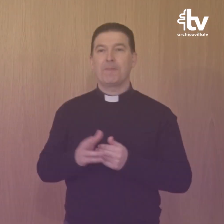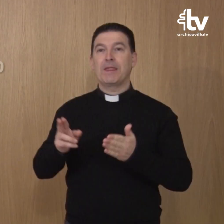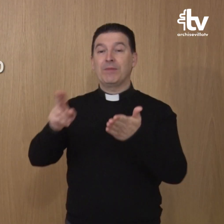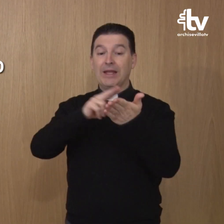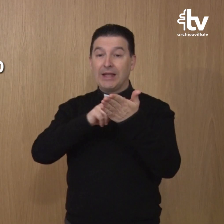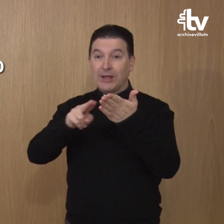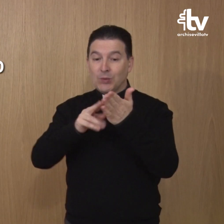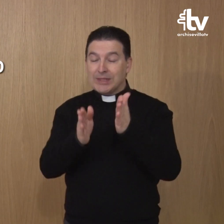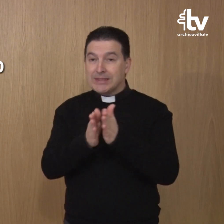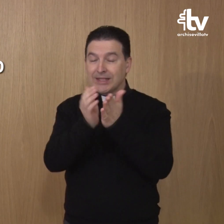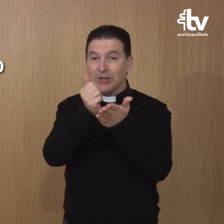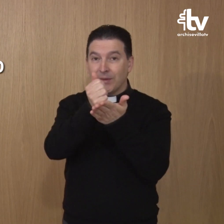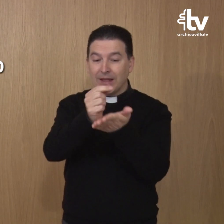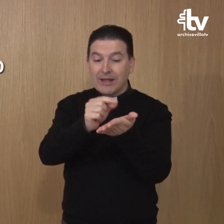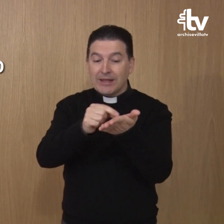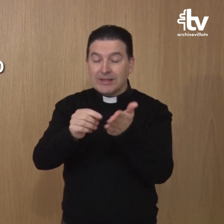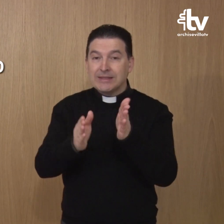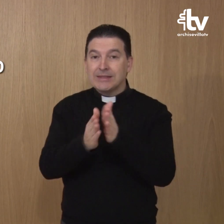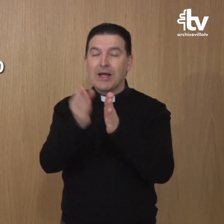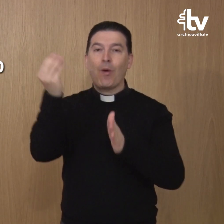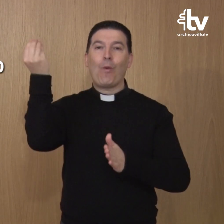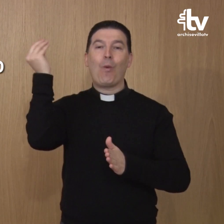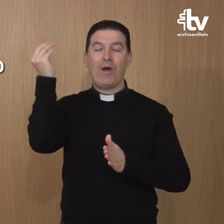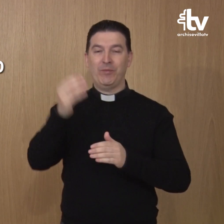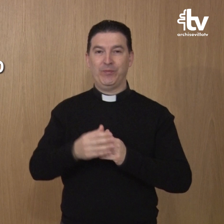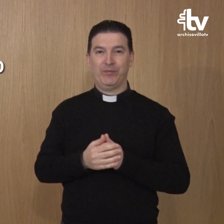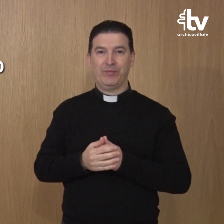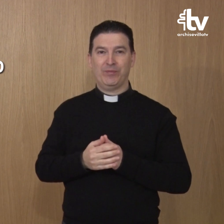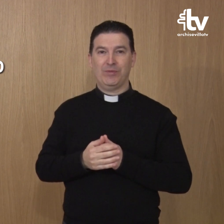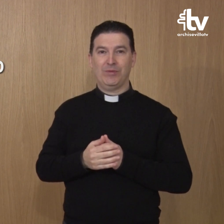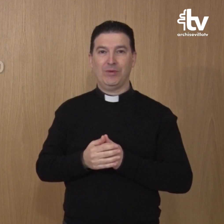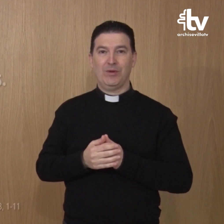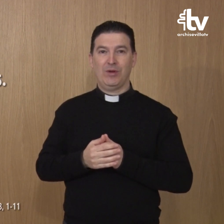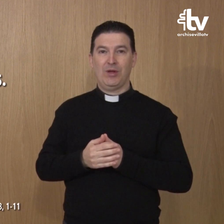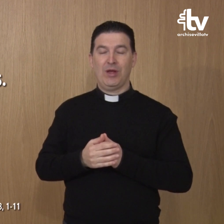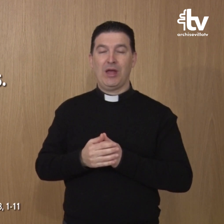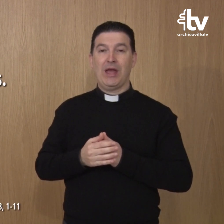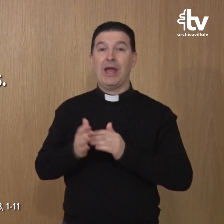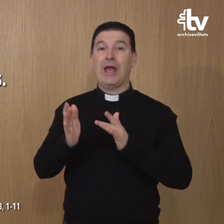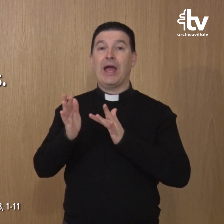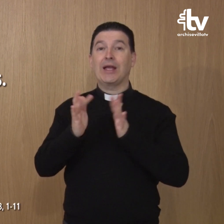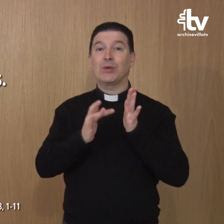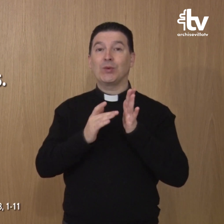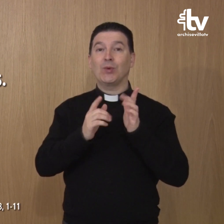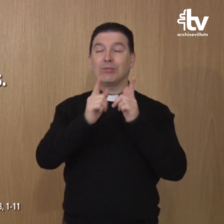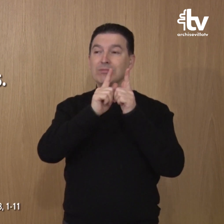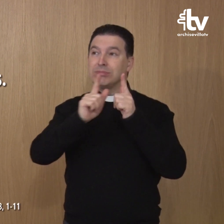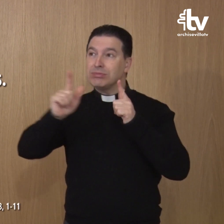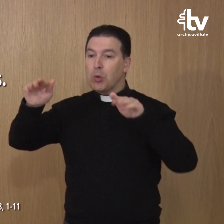Lectura del Santo Evangelio según San Juan Por su parte, Jesús se retiró